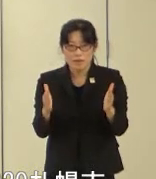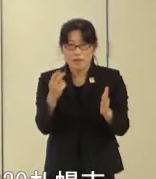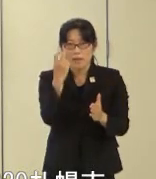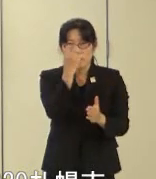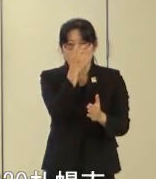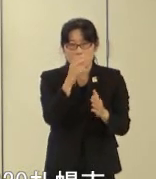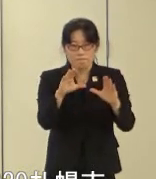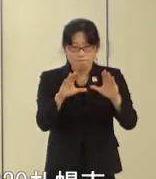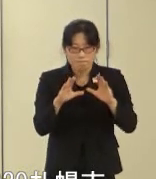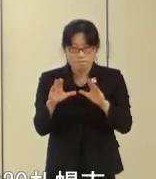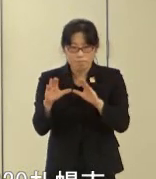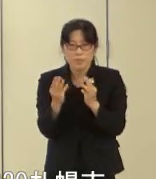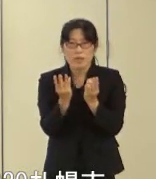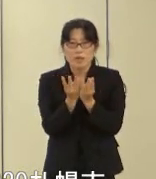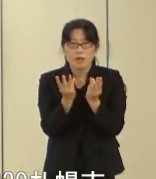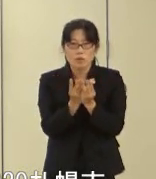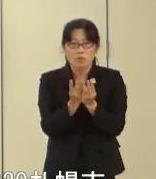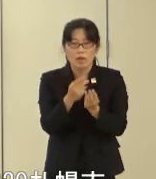査数は